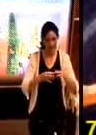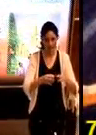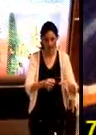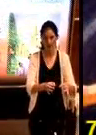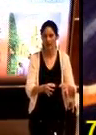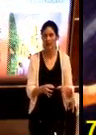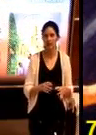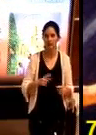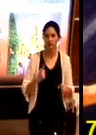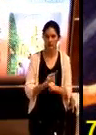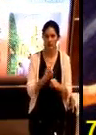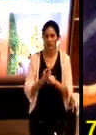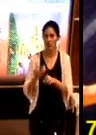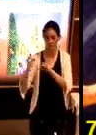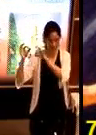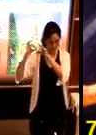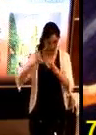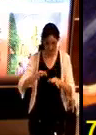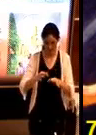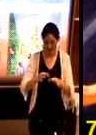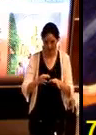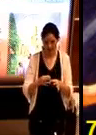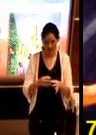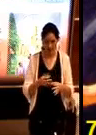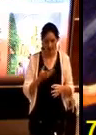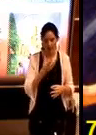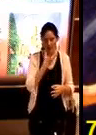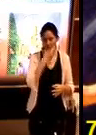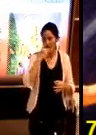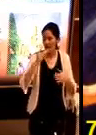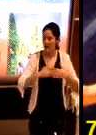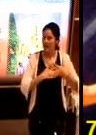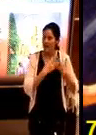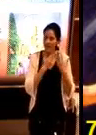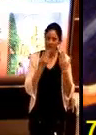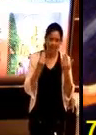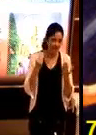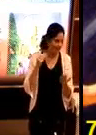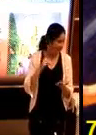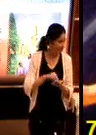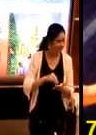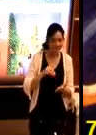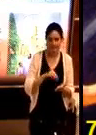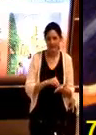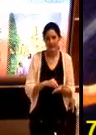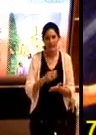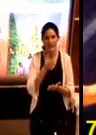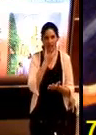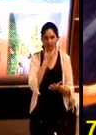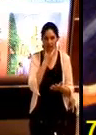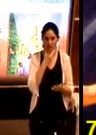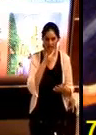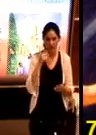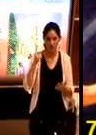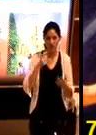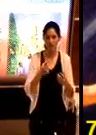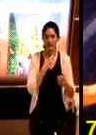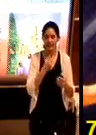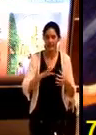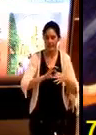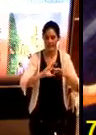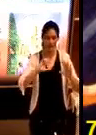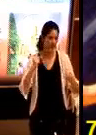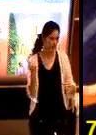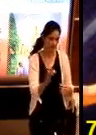nosotros. Él nos ama tanto, hermanos. Él quiere que seamos salvos. En Apocalipsis